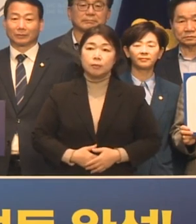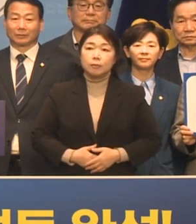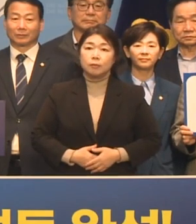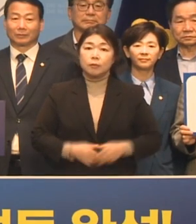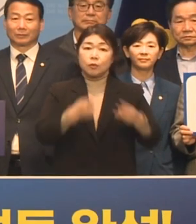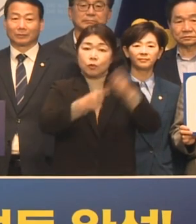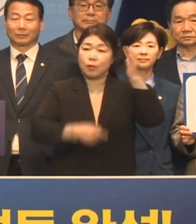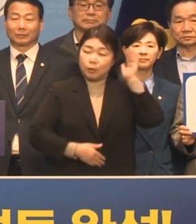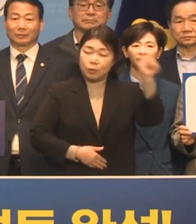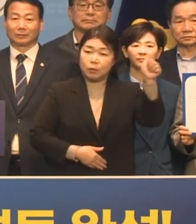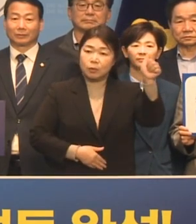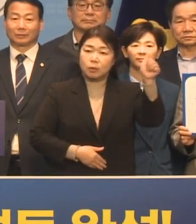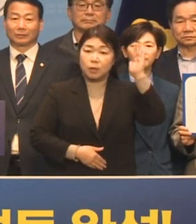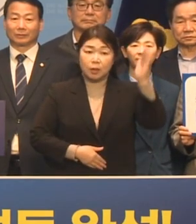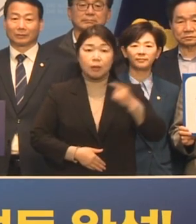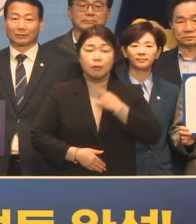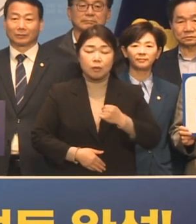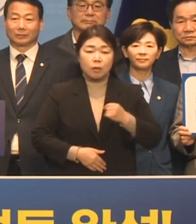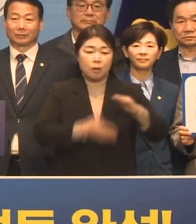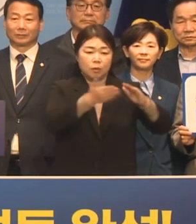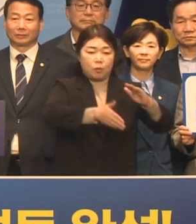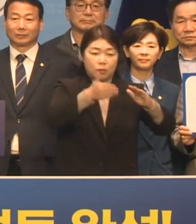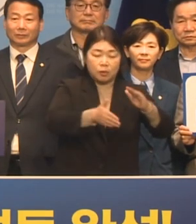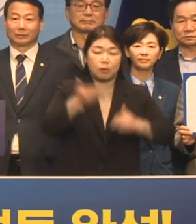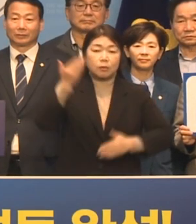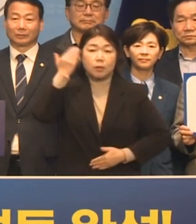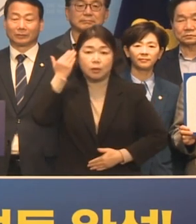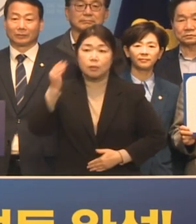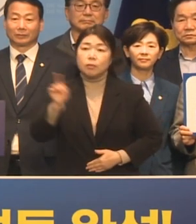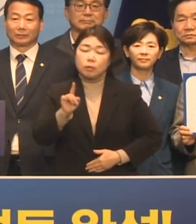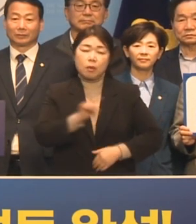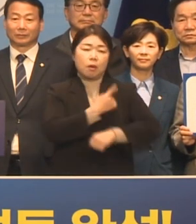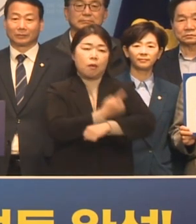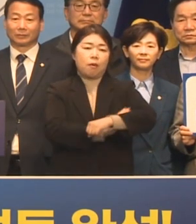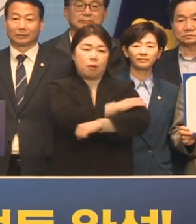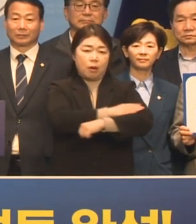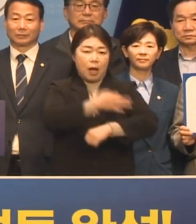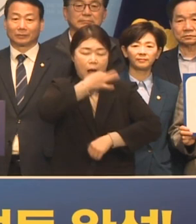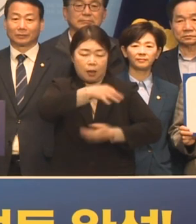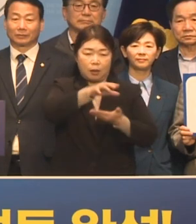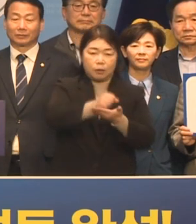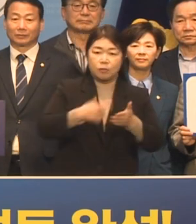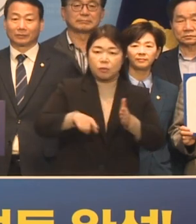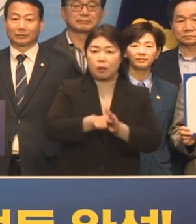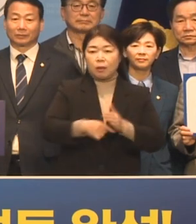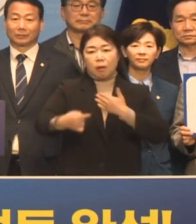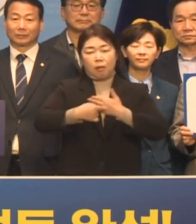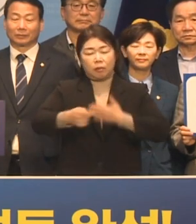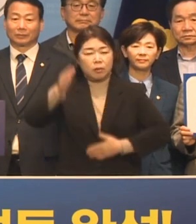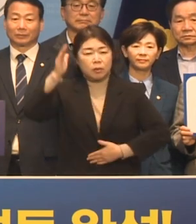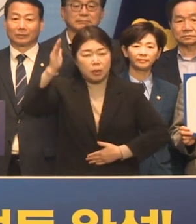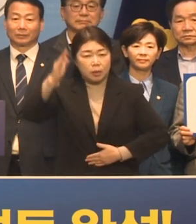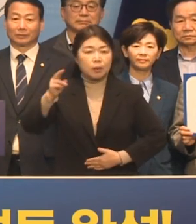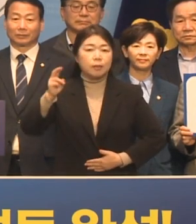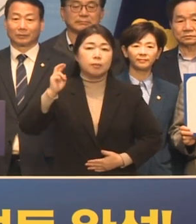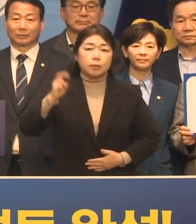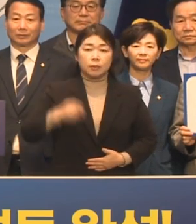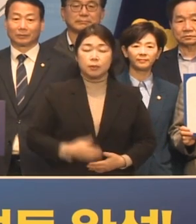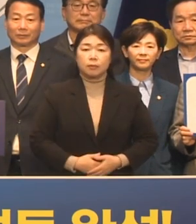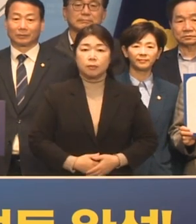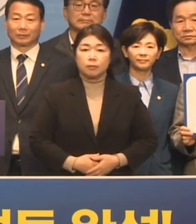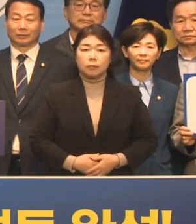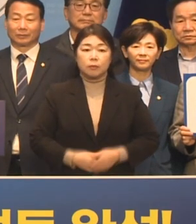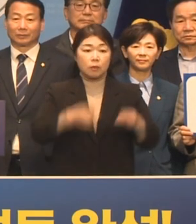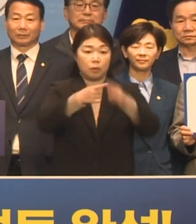윤석열 대통령이 앞세웠던 공정과 상식은 권력을 잡기 위한 공연불에 불과했습니다.